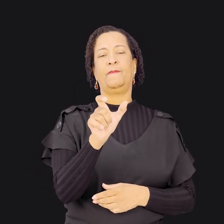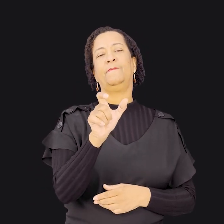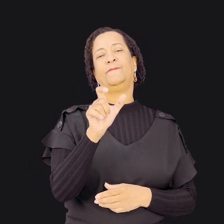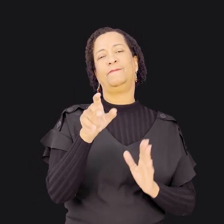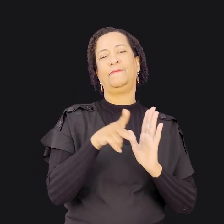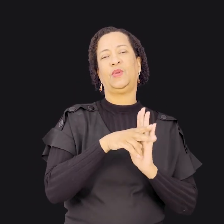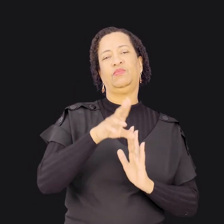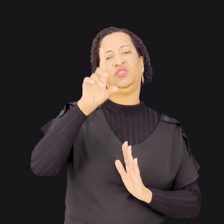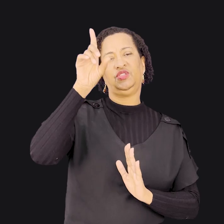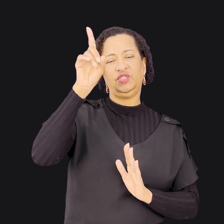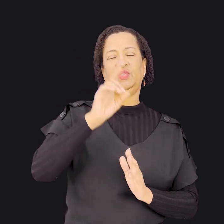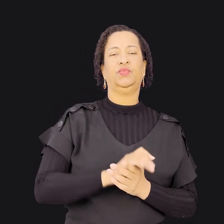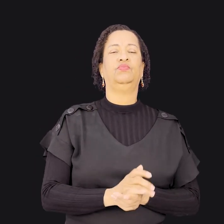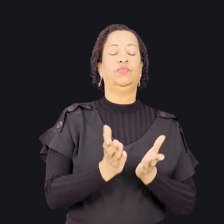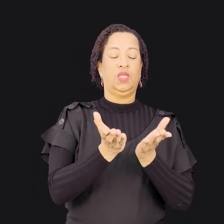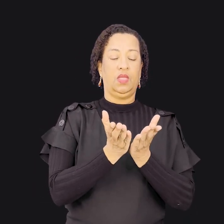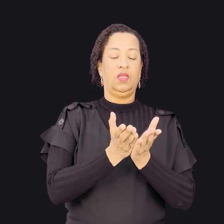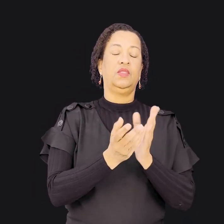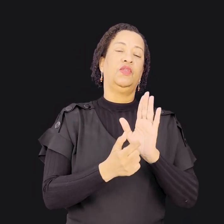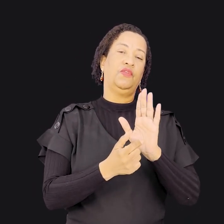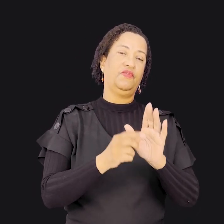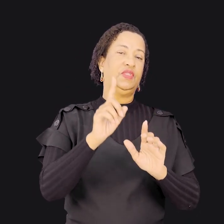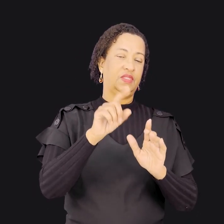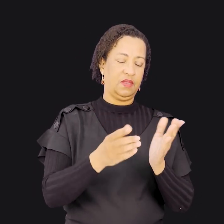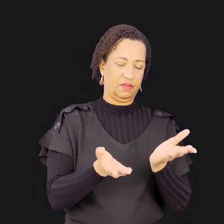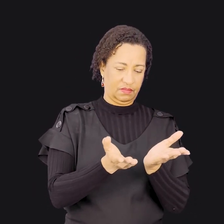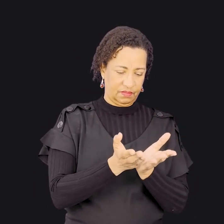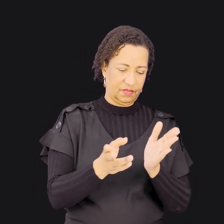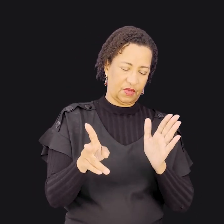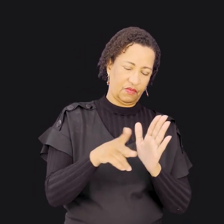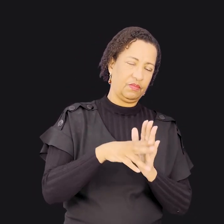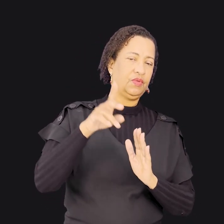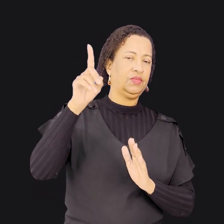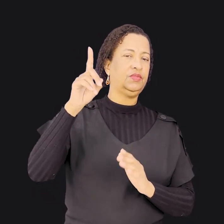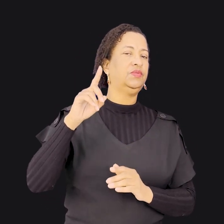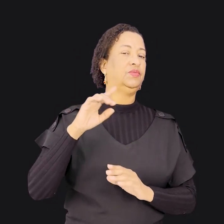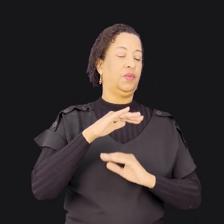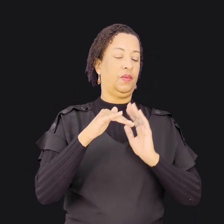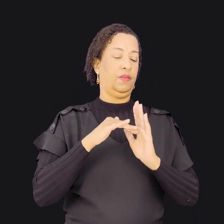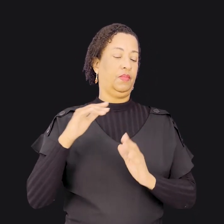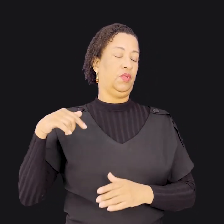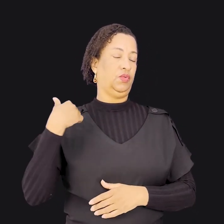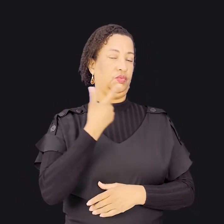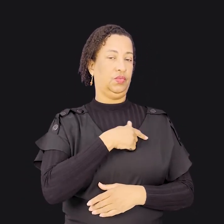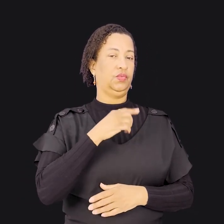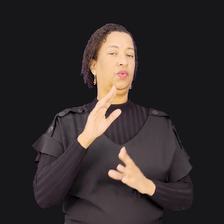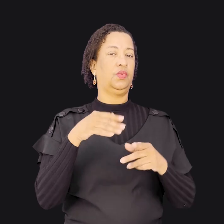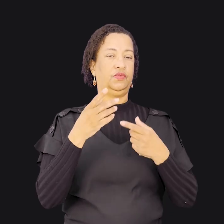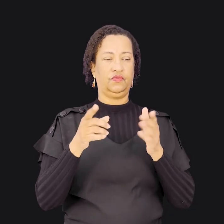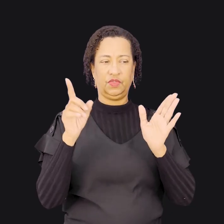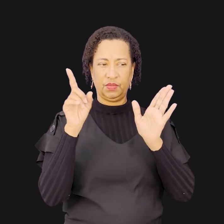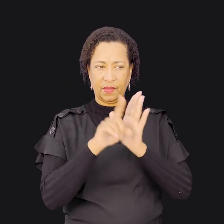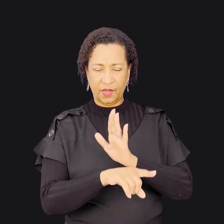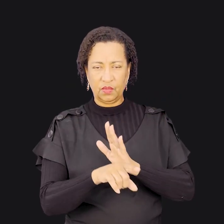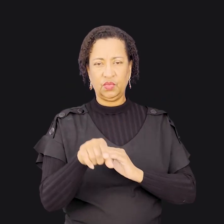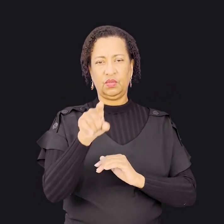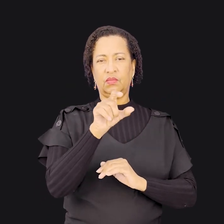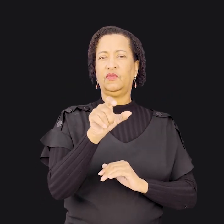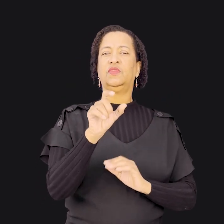Você crê na afirmação que a própria Escritura faz de que ela é a palavra de Deus para todos nós? Quando você faz essa pergunta para você